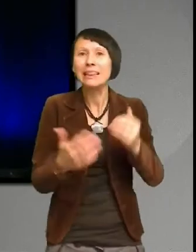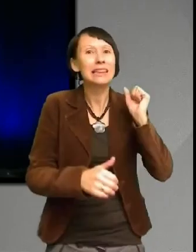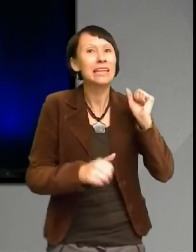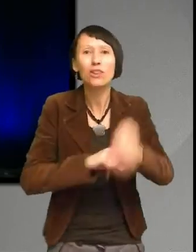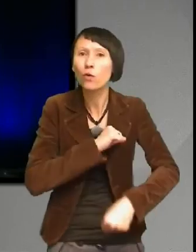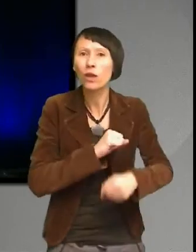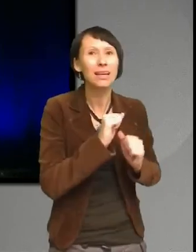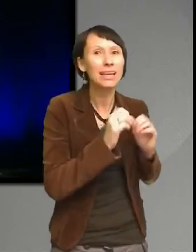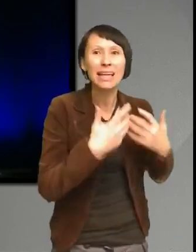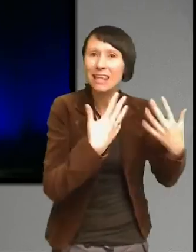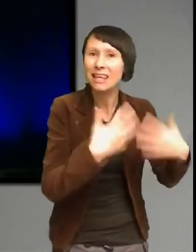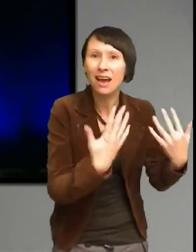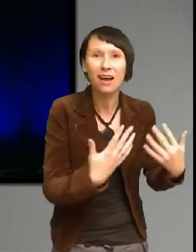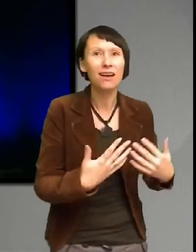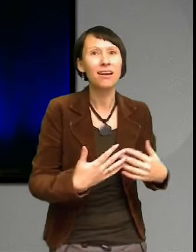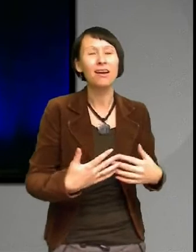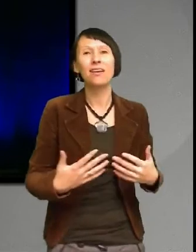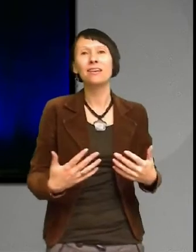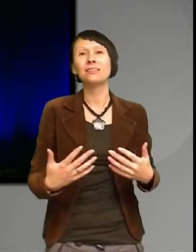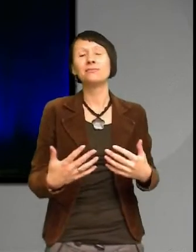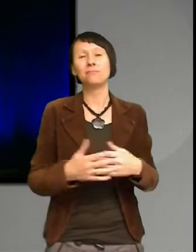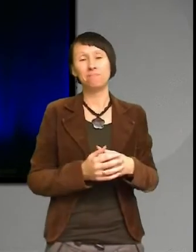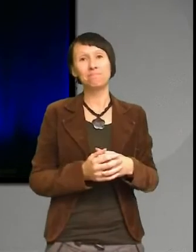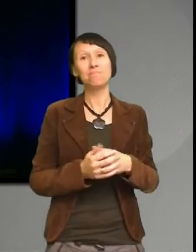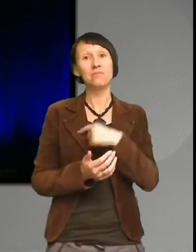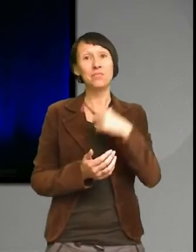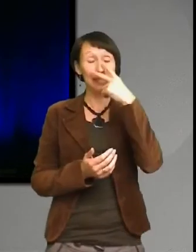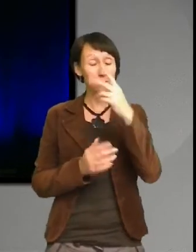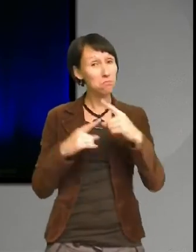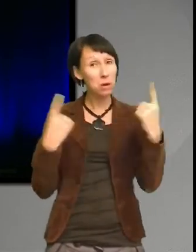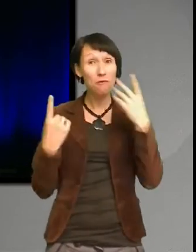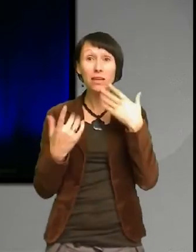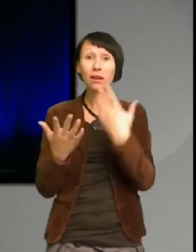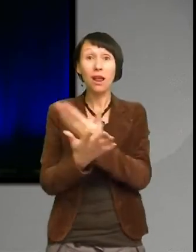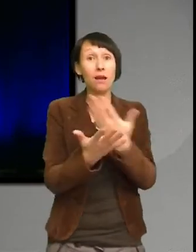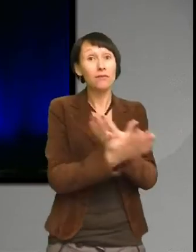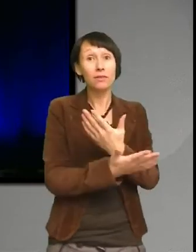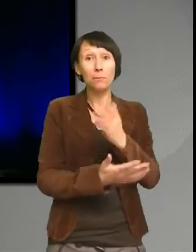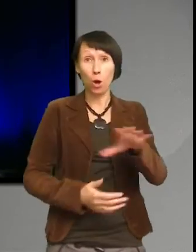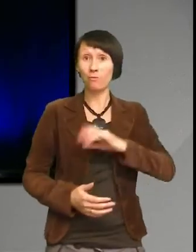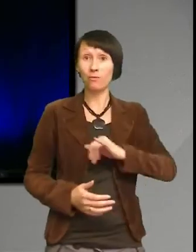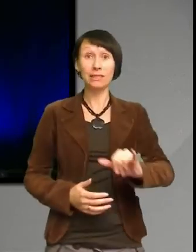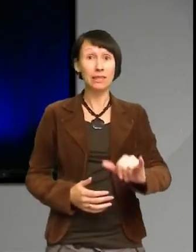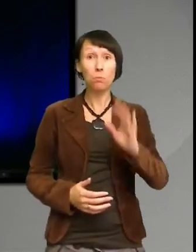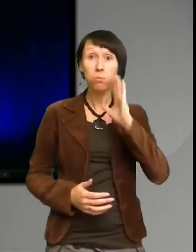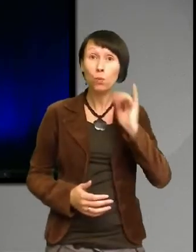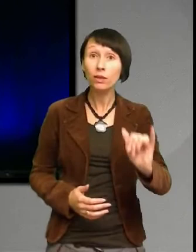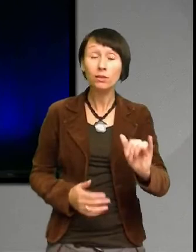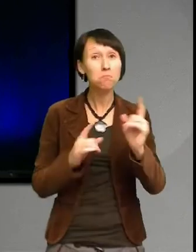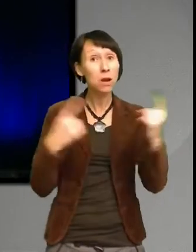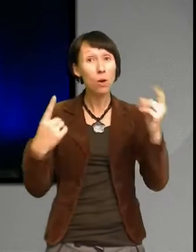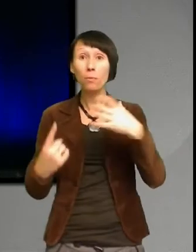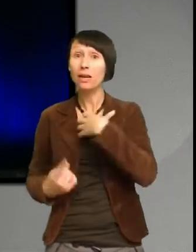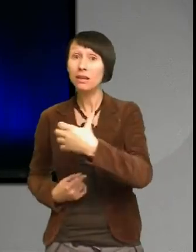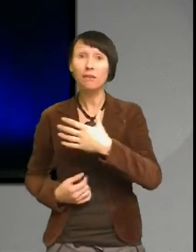Så här ser vi att oavsett vilket land barnen kommer från. Hur rika och fattiga de är. Vilka